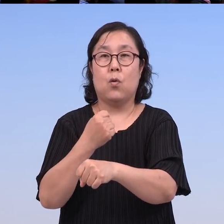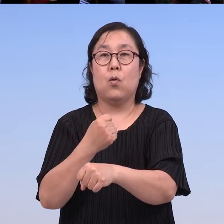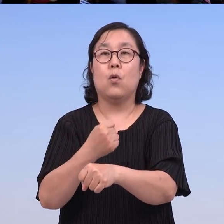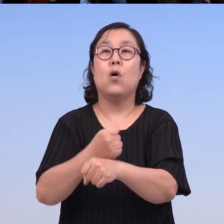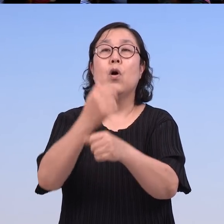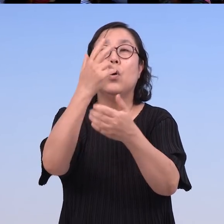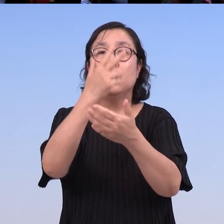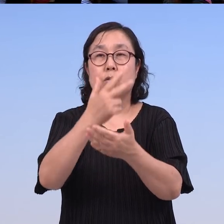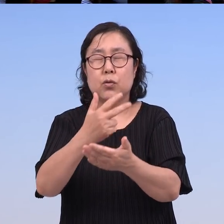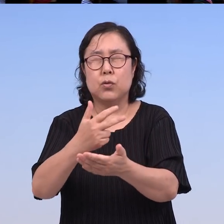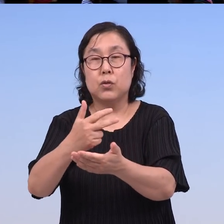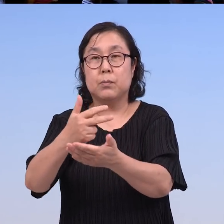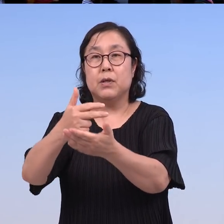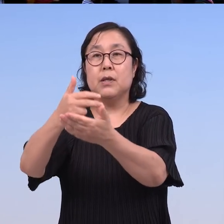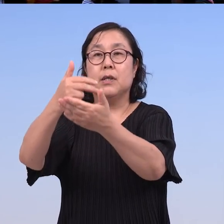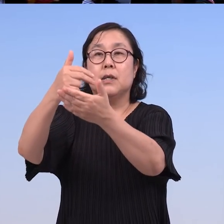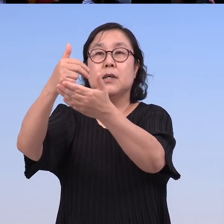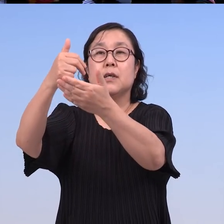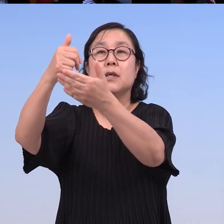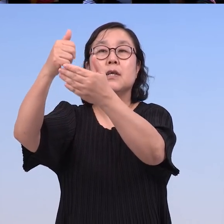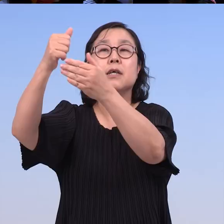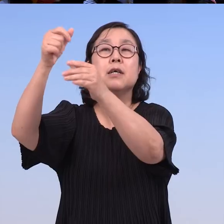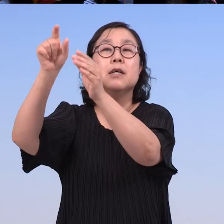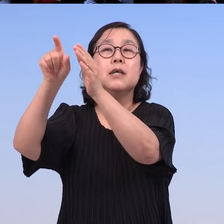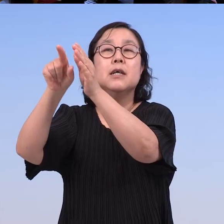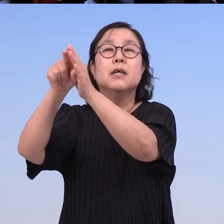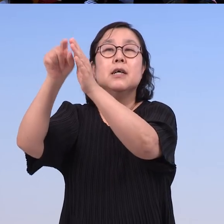주님을 의지함으로,